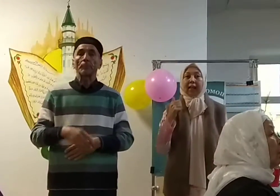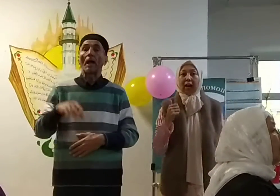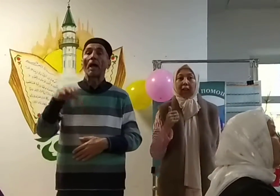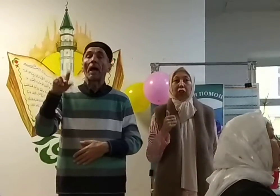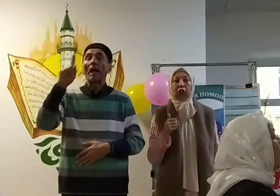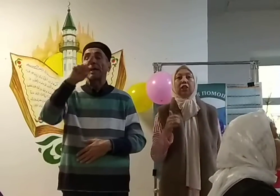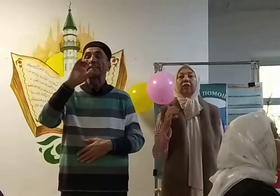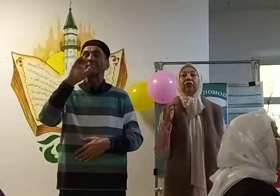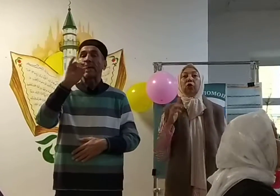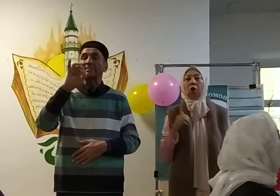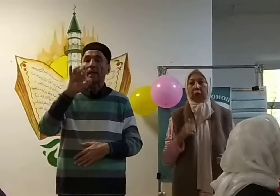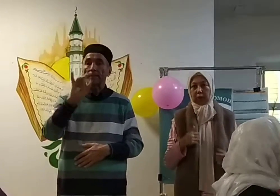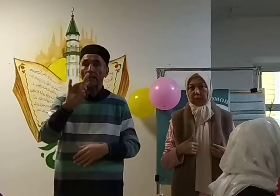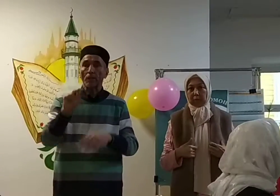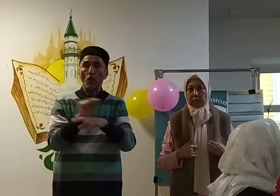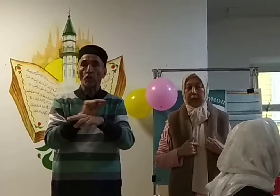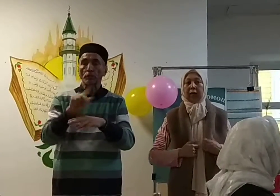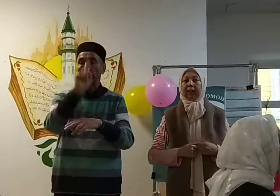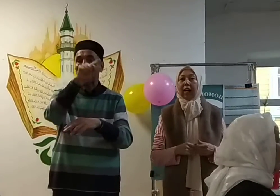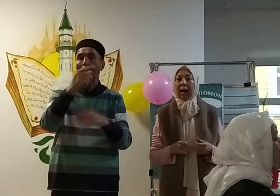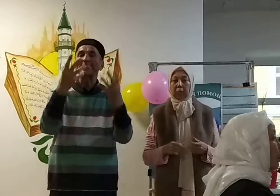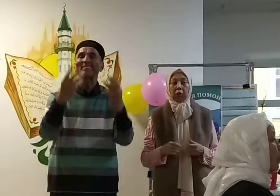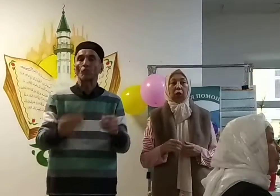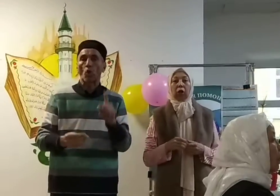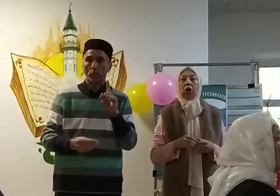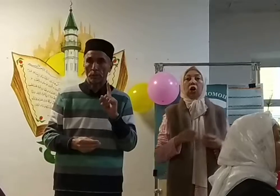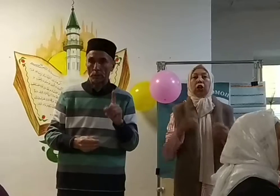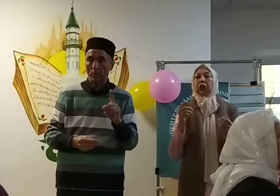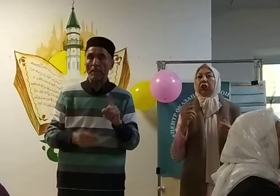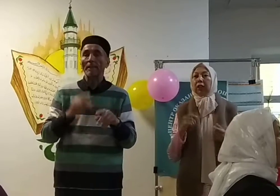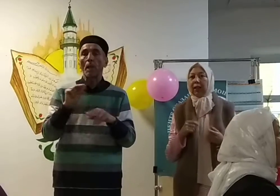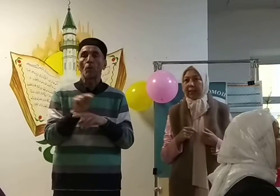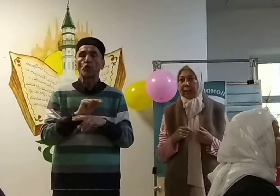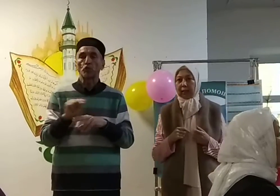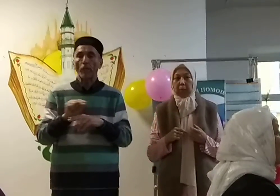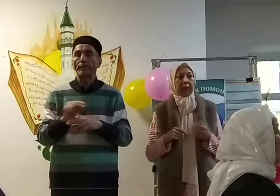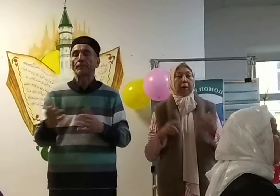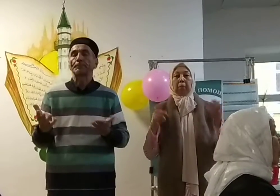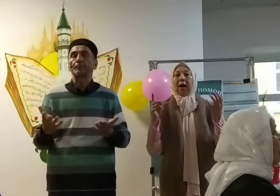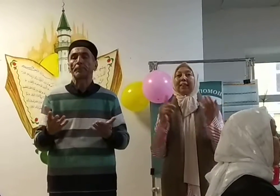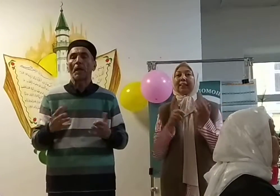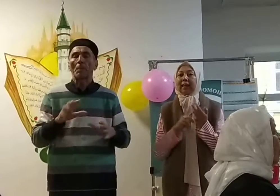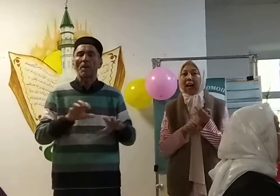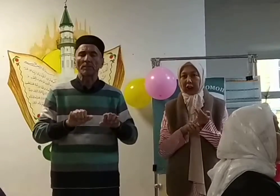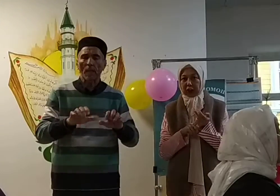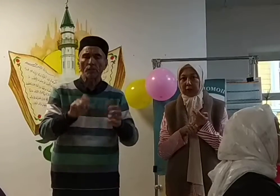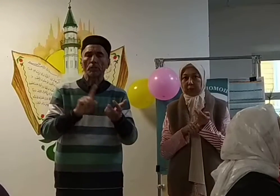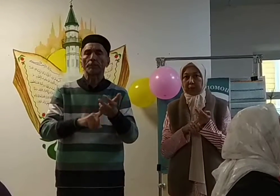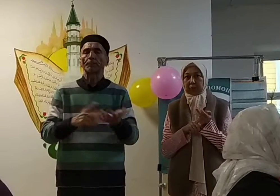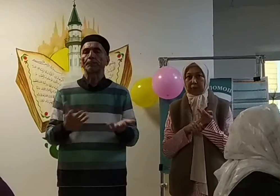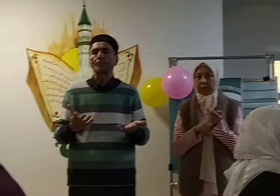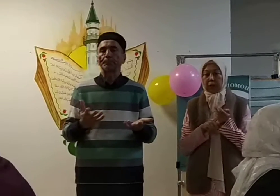стационар дневной. Там лечение, массаж,